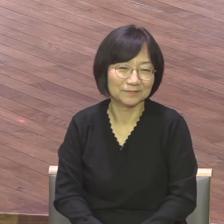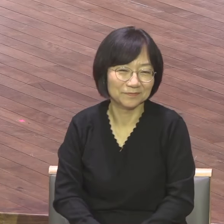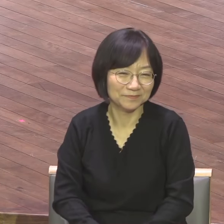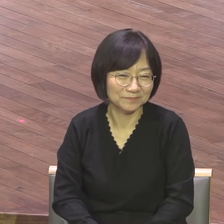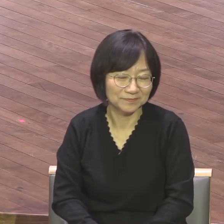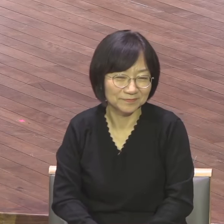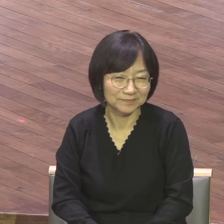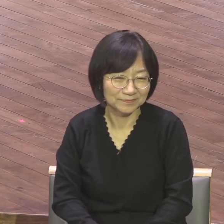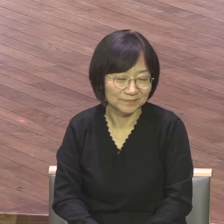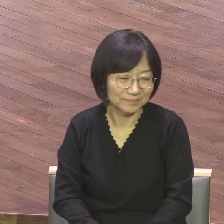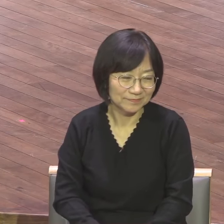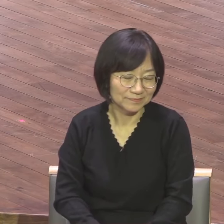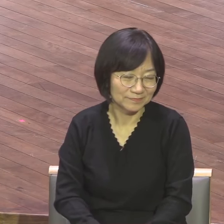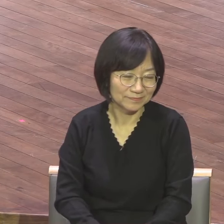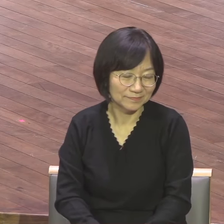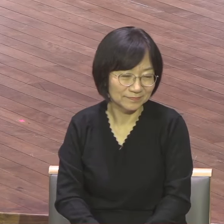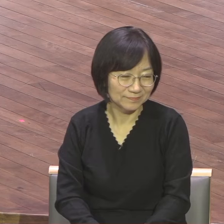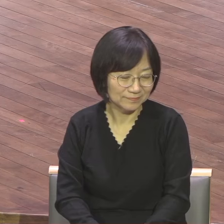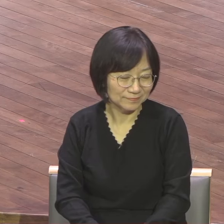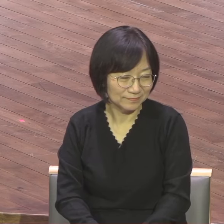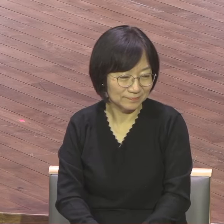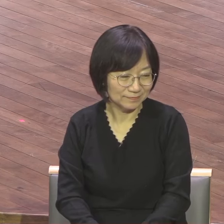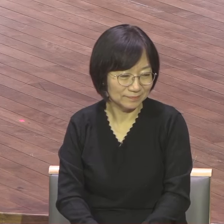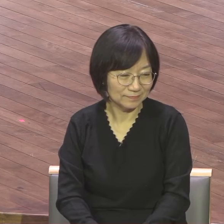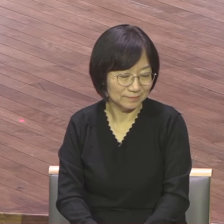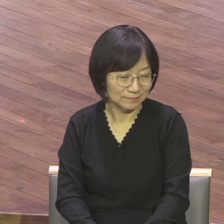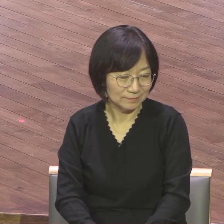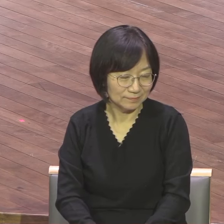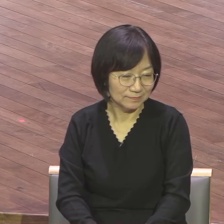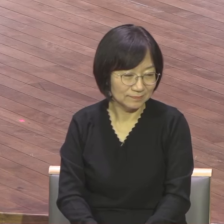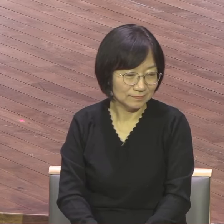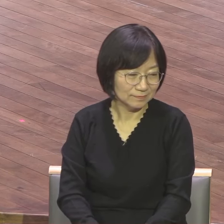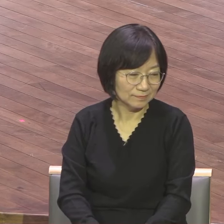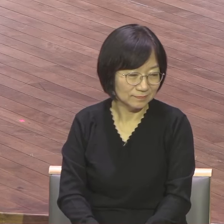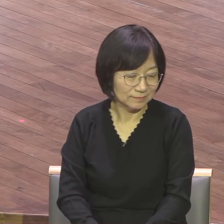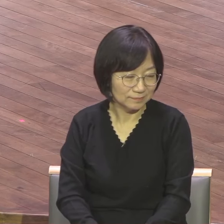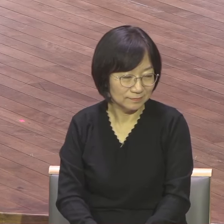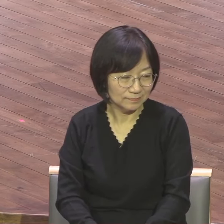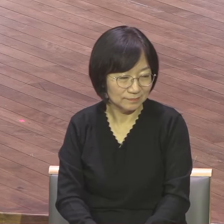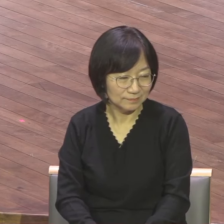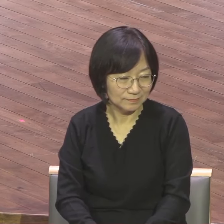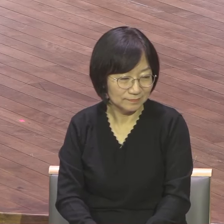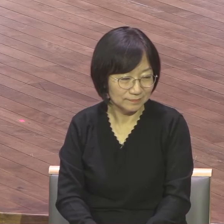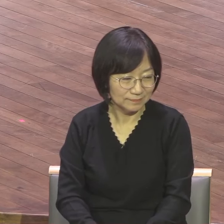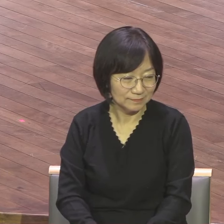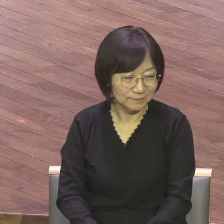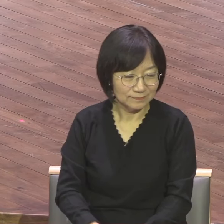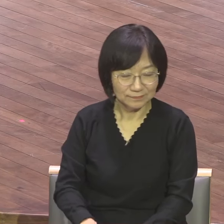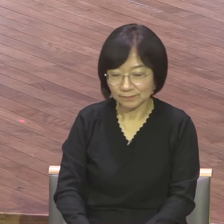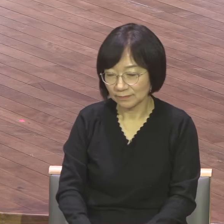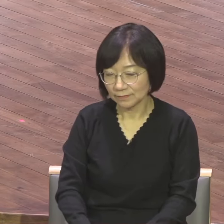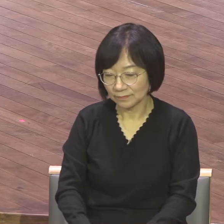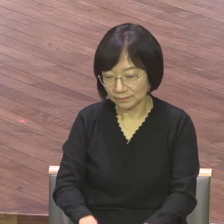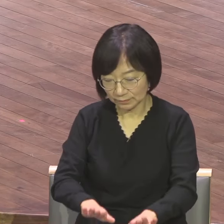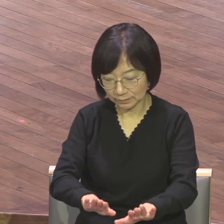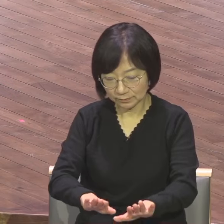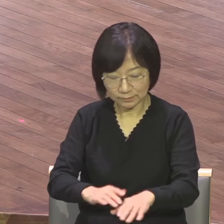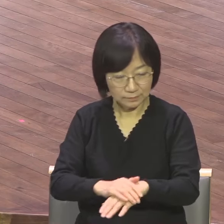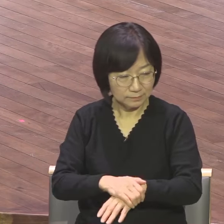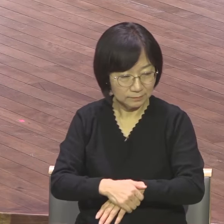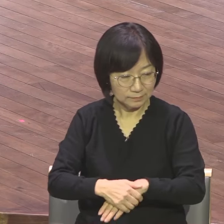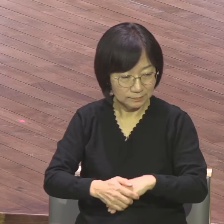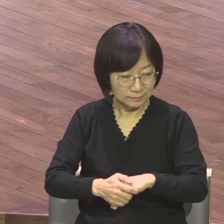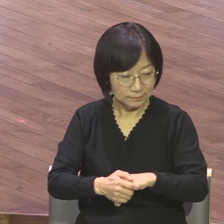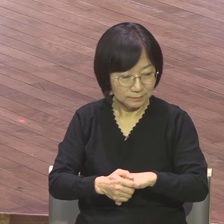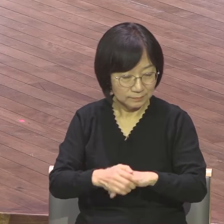아니요. 말씀이 주도해요. 말씀이. 그 삶을 살아야 된단 말이에요. 이것이 바로 성경이 말하는 지혜 인생이고